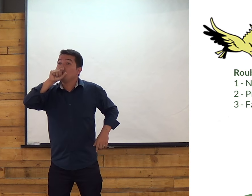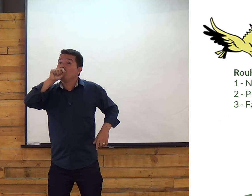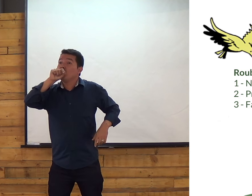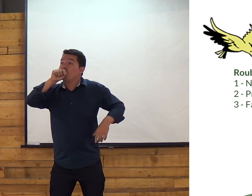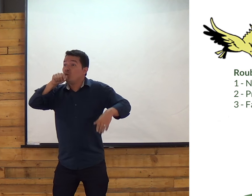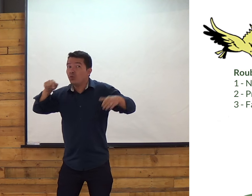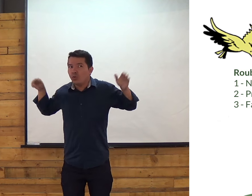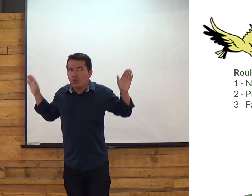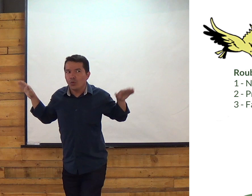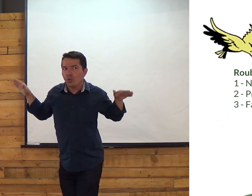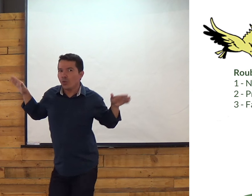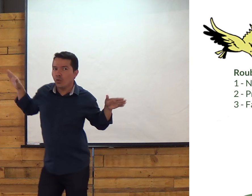um pássaro